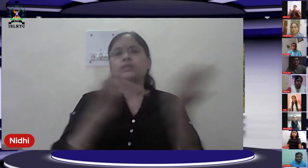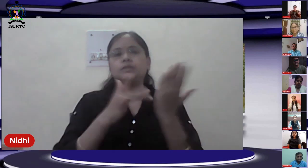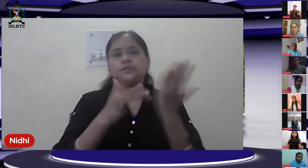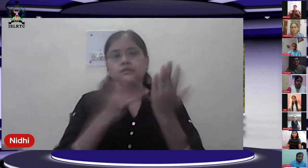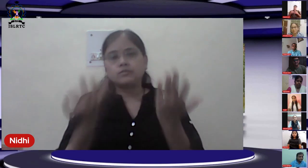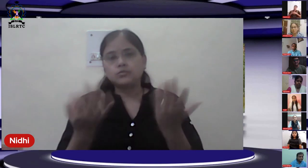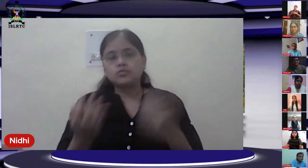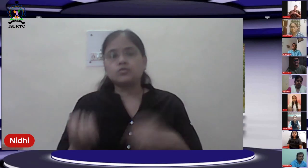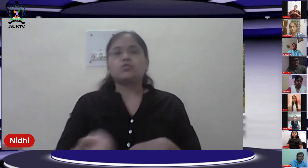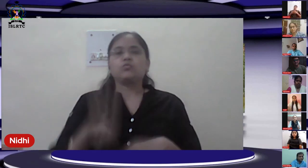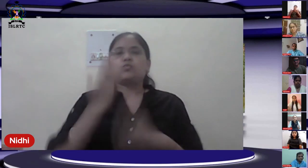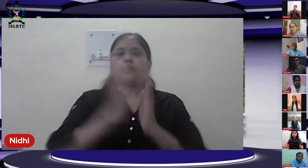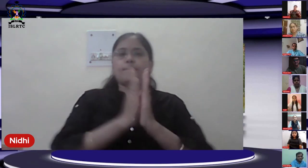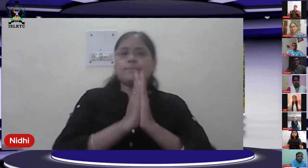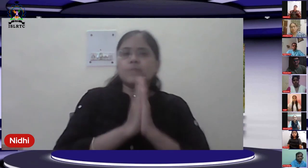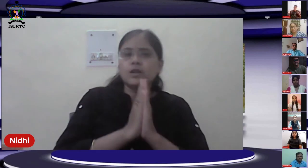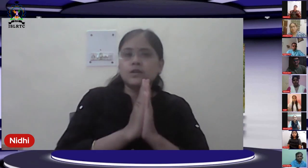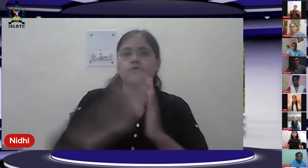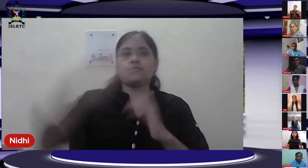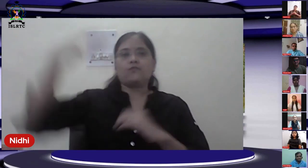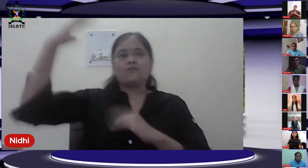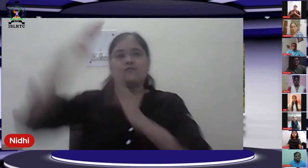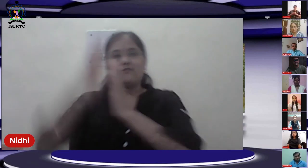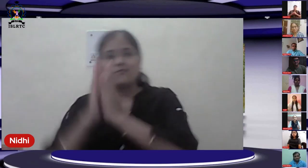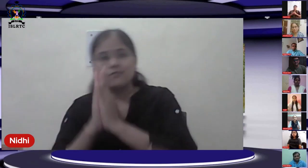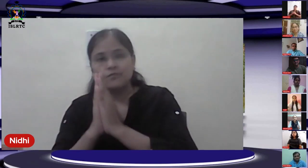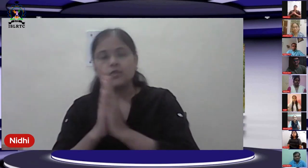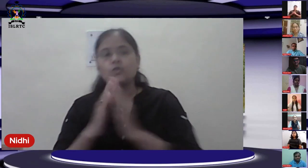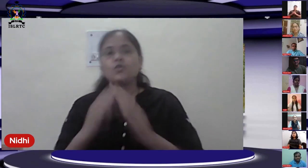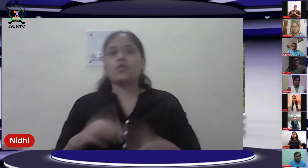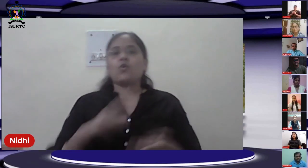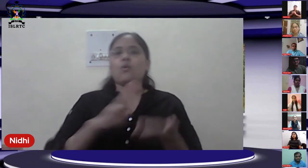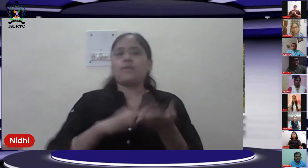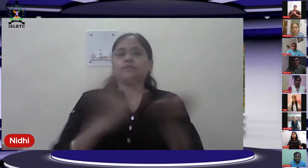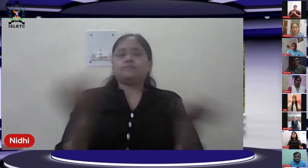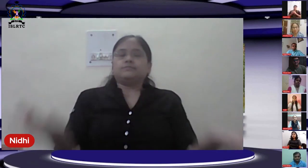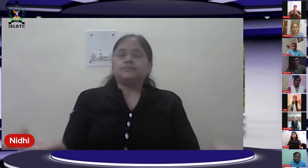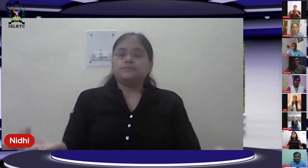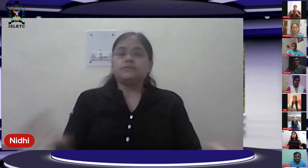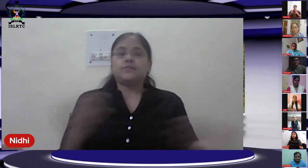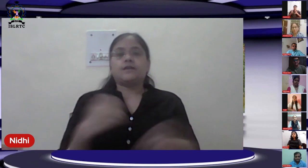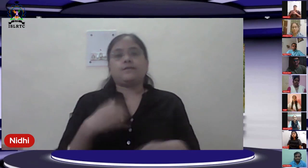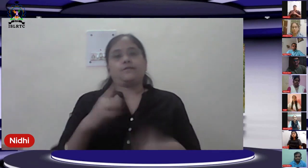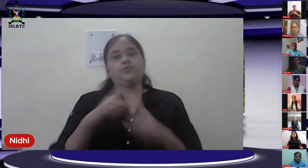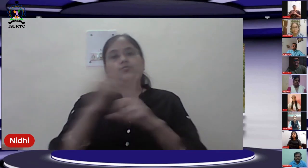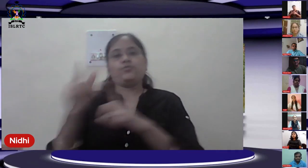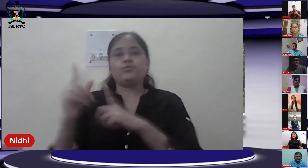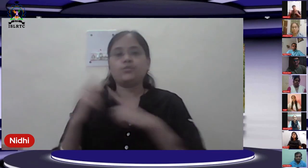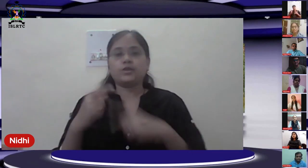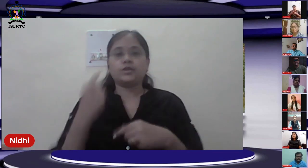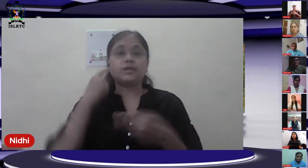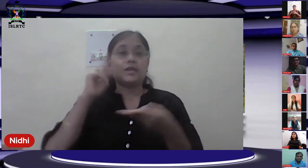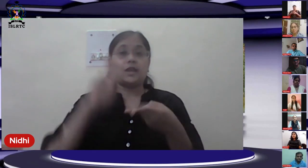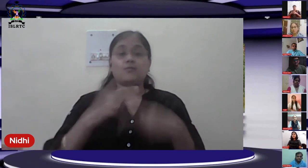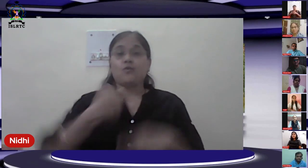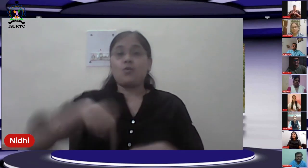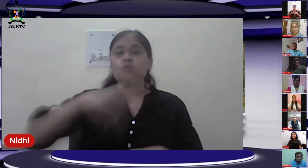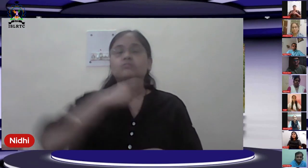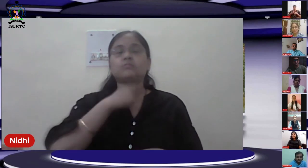सूर्य नमस्कार हो, या मेडिटेशन हो, वो सब हम करें। यदि ये प्रण हम आज लेते हैं तो हम बेहतर योगा को,